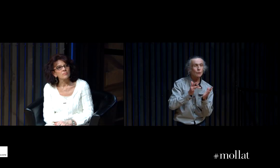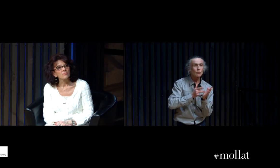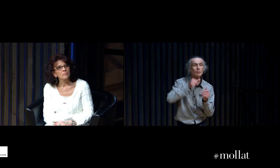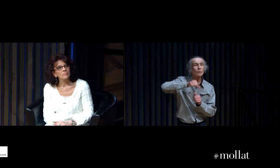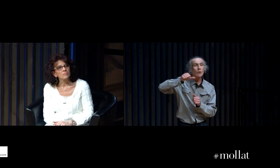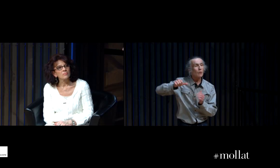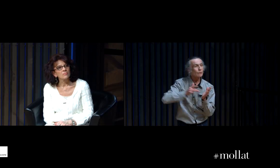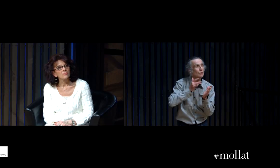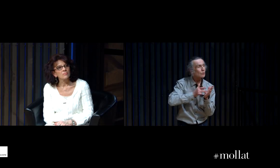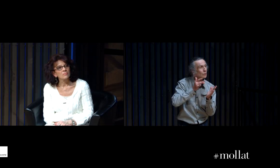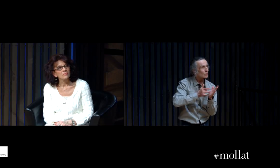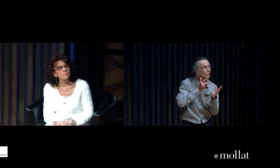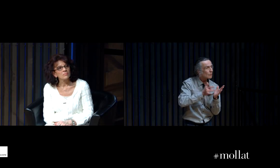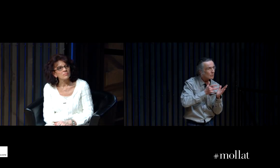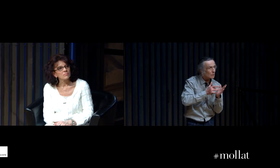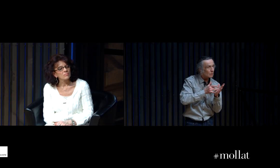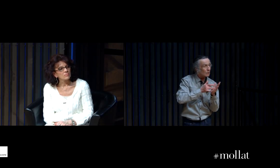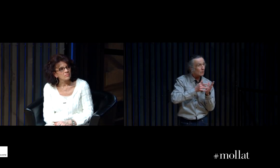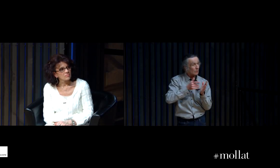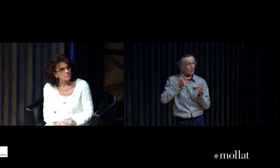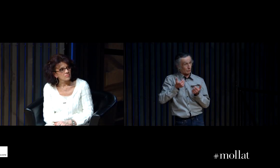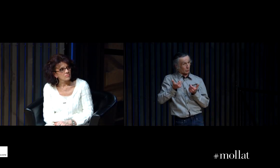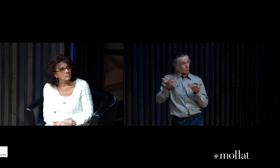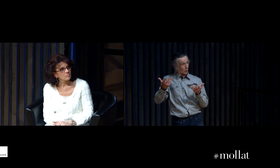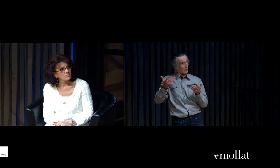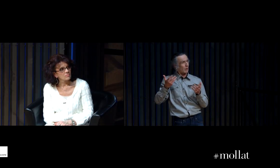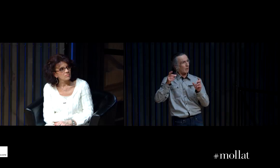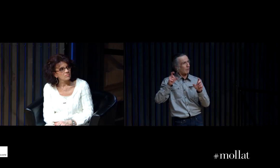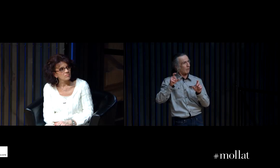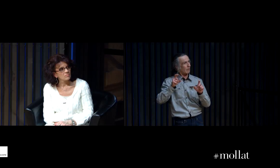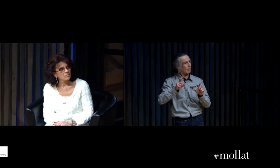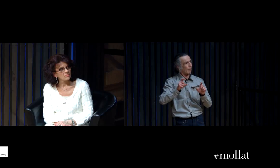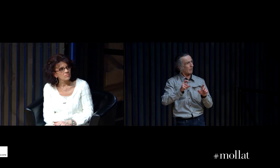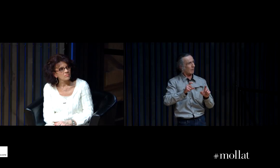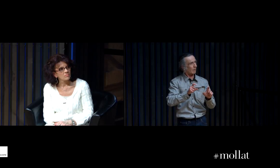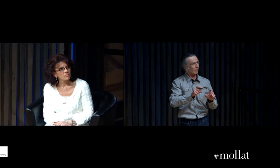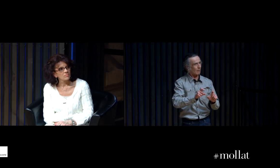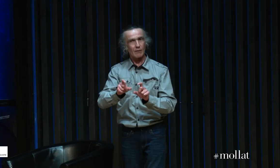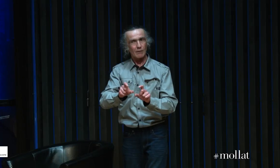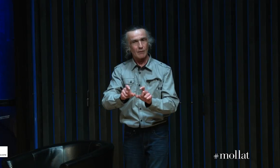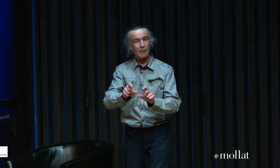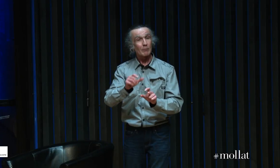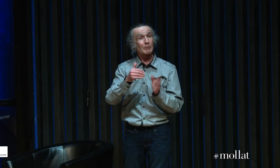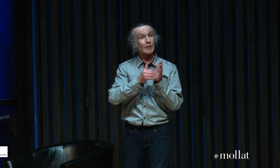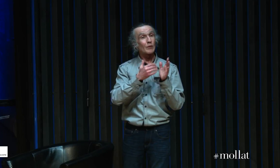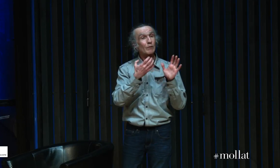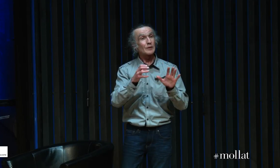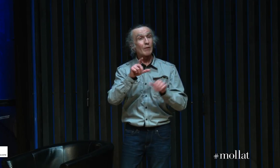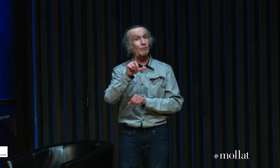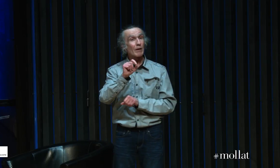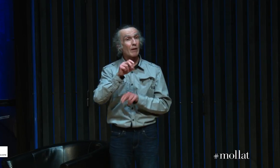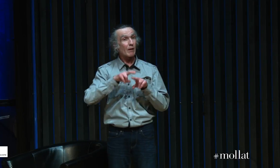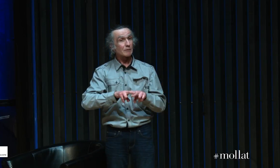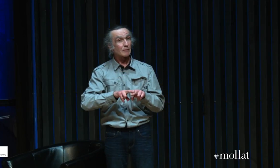1830, il y avait combien d'ouvrages par mois étaient écrits? Il y en avait de nombreux. Et petit à petit, avec